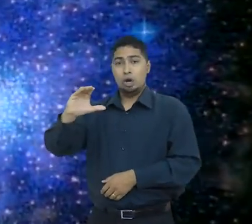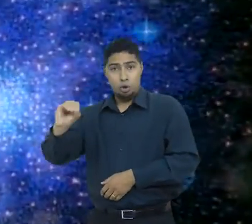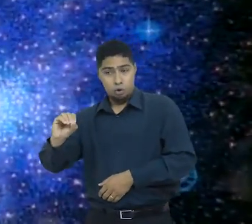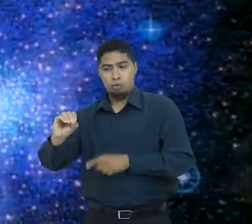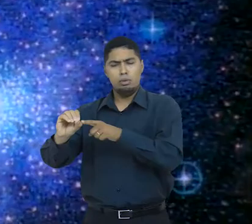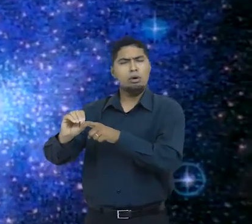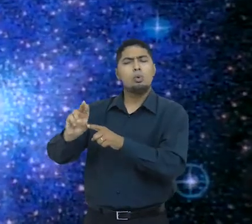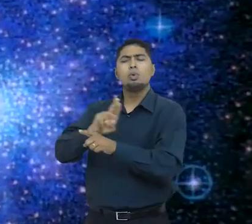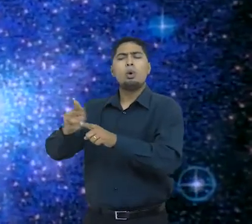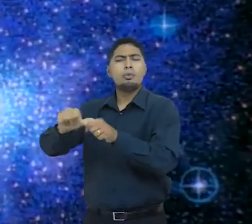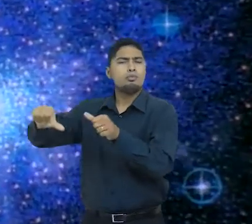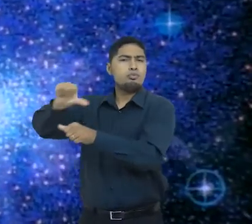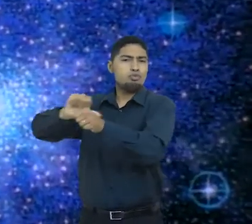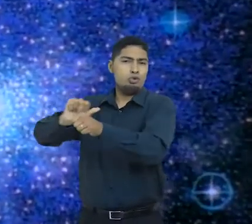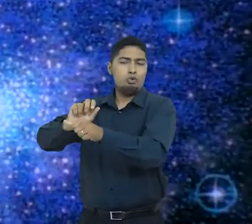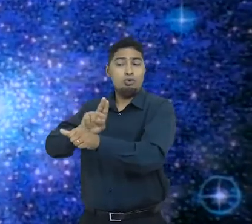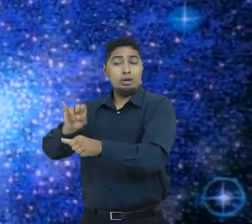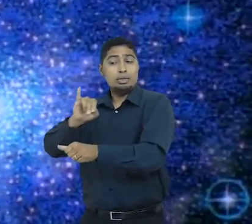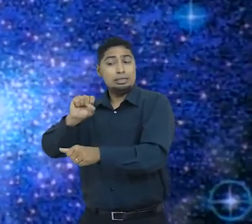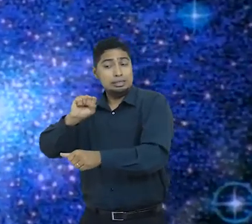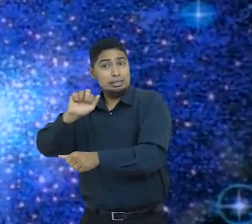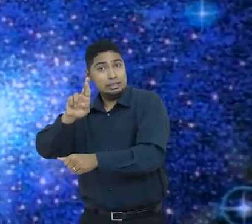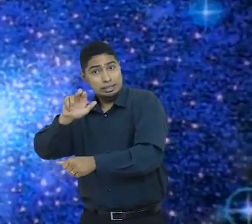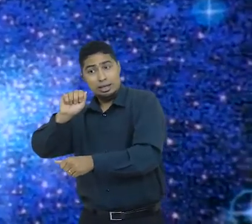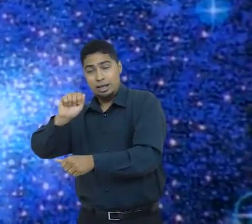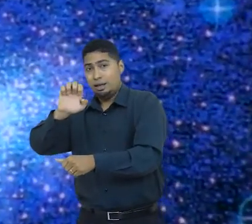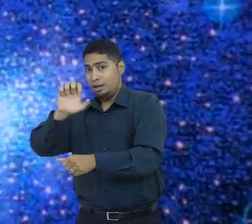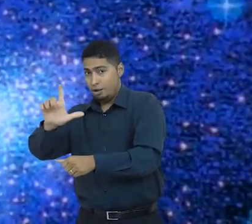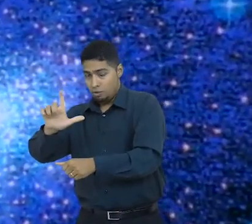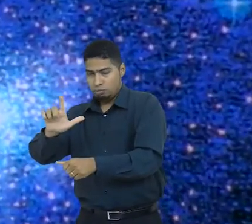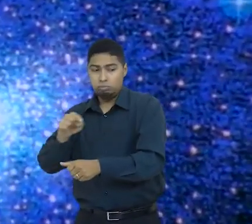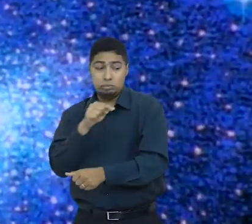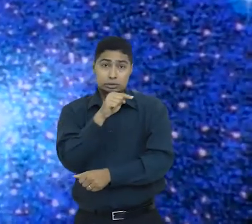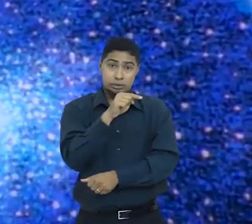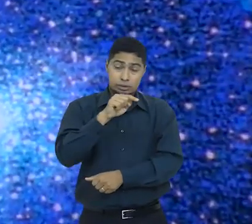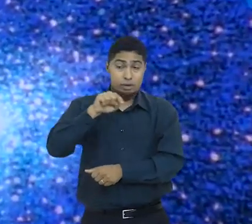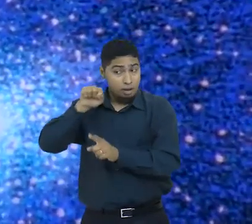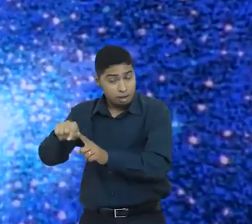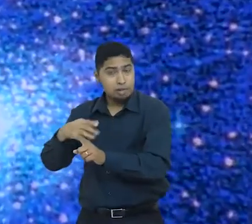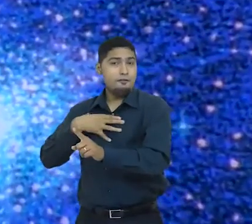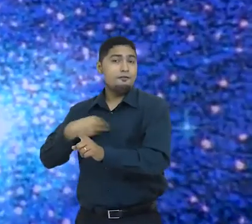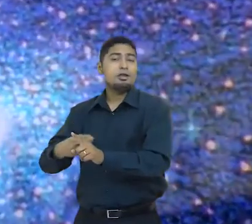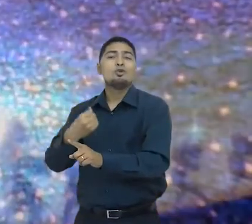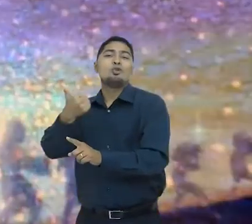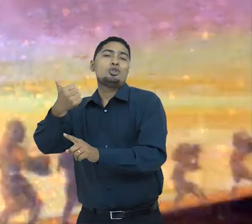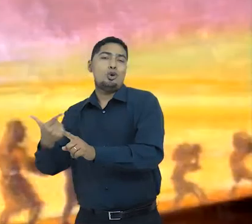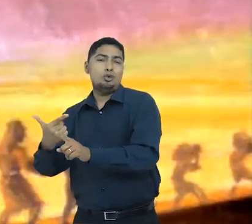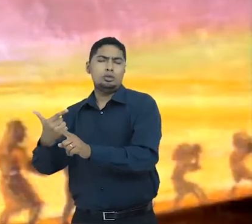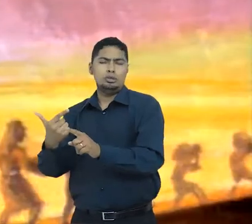dar continuidade à descendência prometida. Jacó teve 12 filhos. Um deles, José, foi vendido